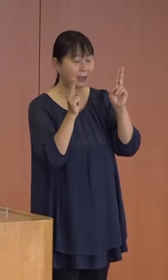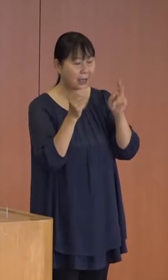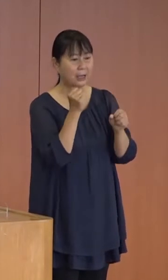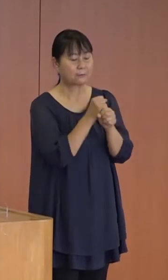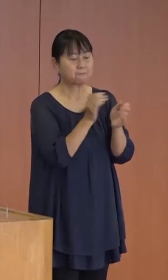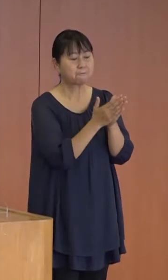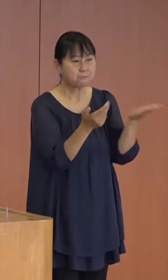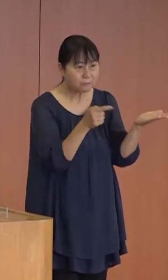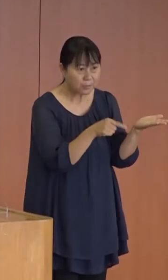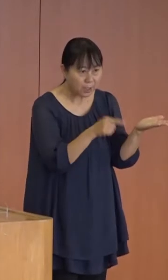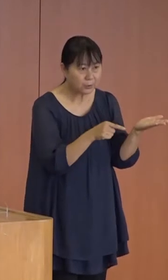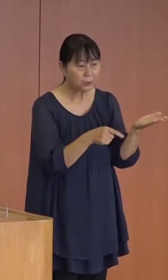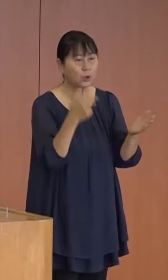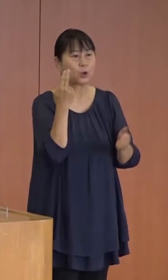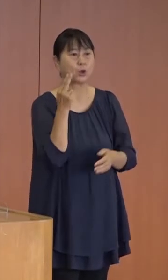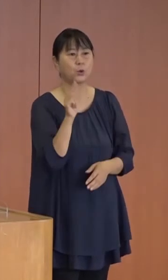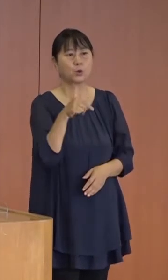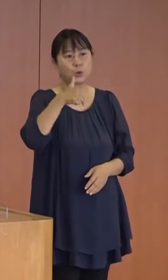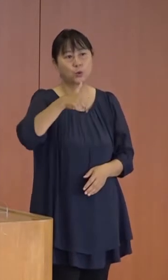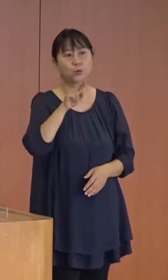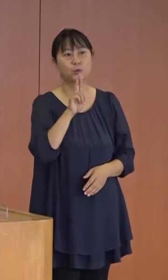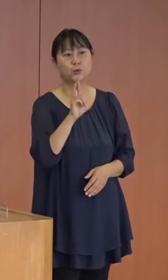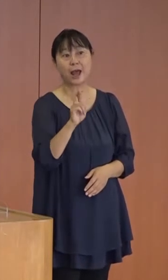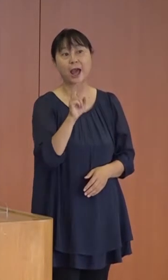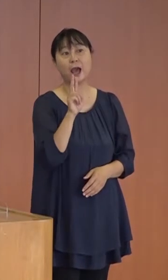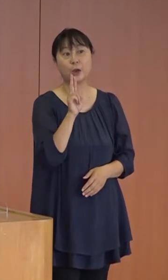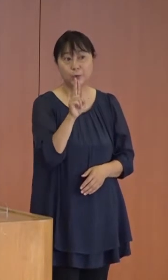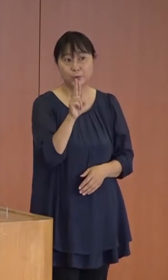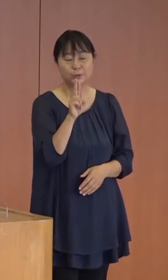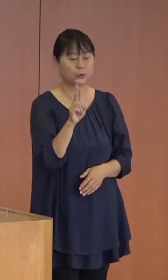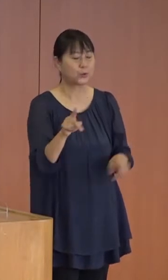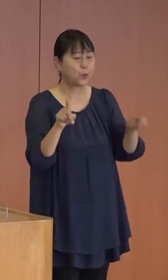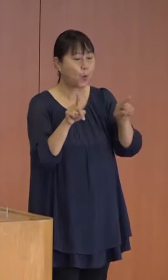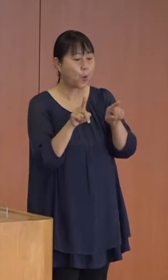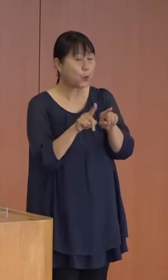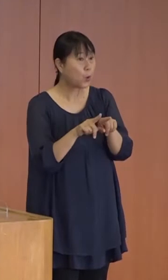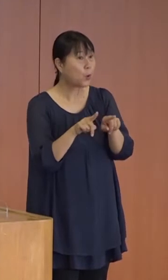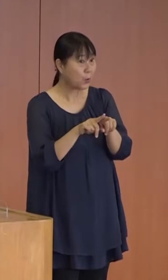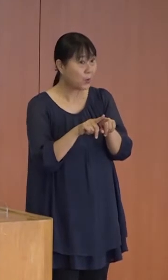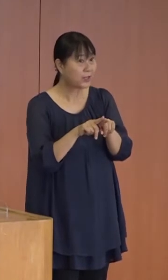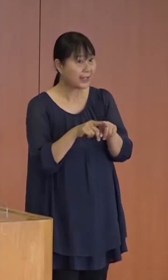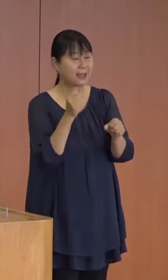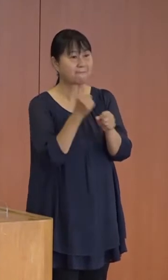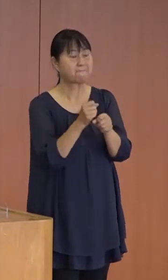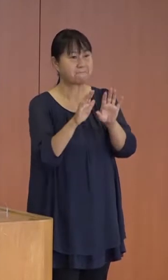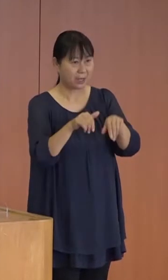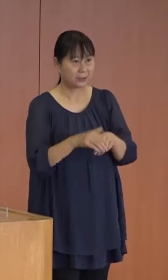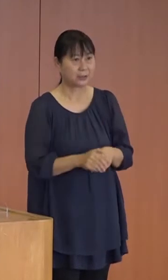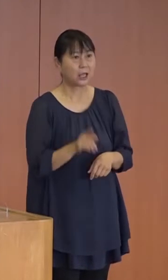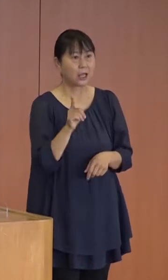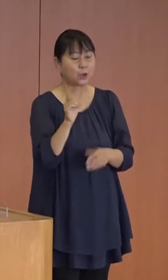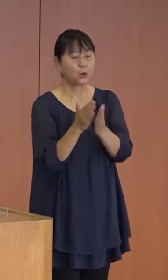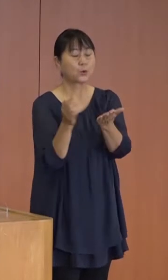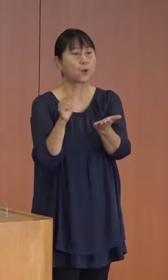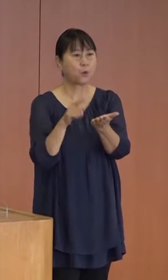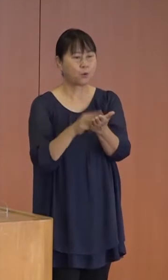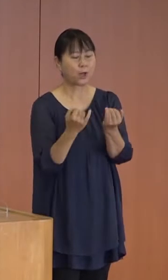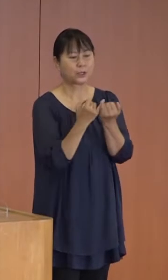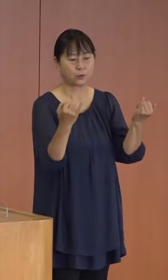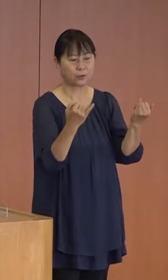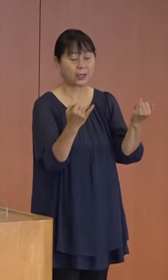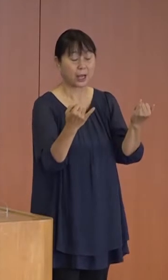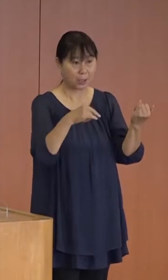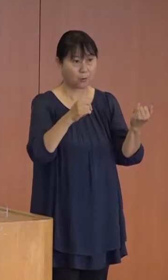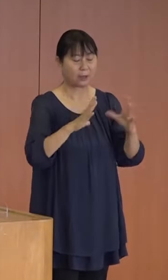ラウ SDGs と共同して行います。フラウは女性誌としては世界で初